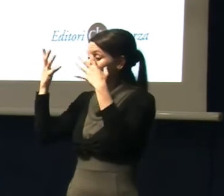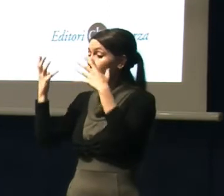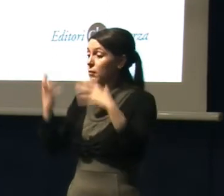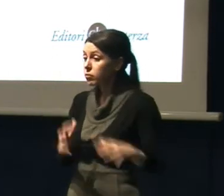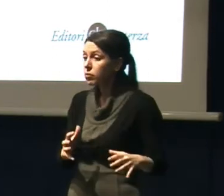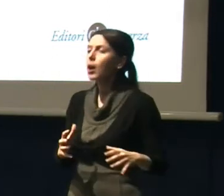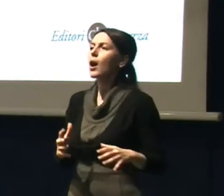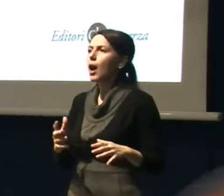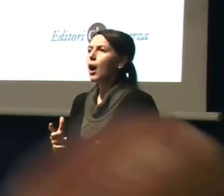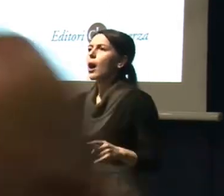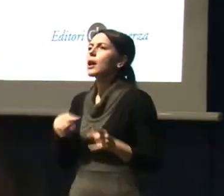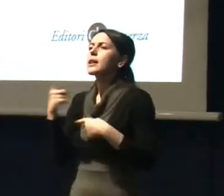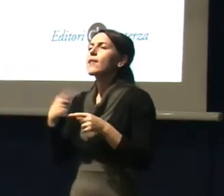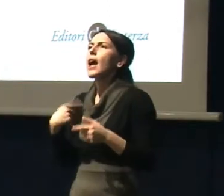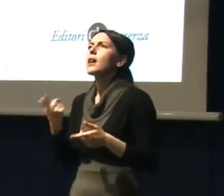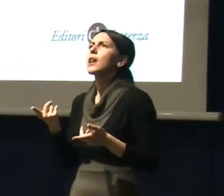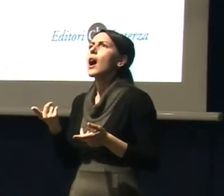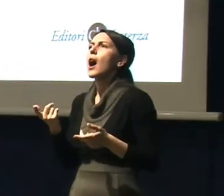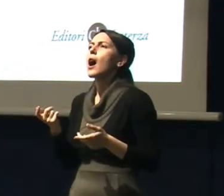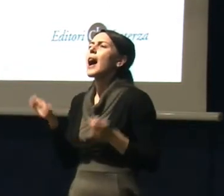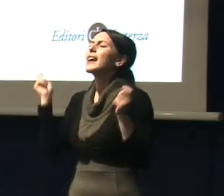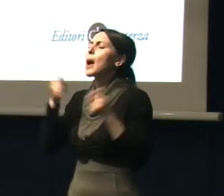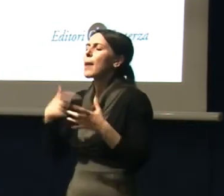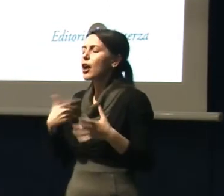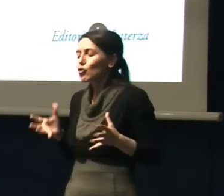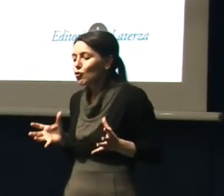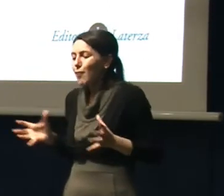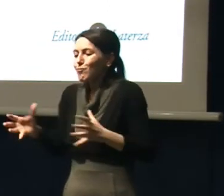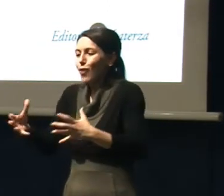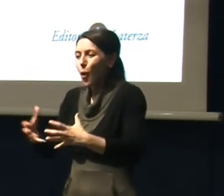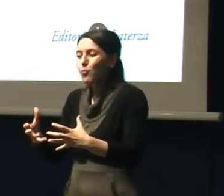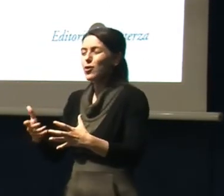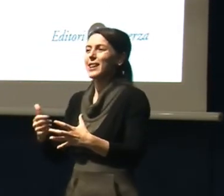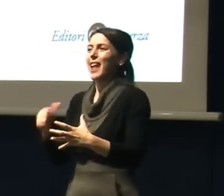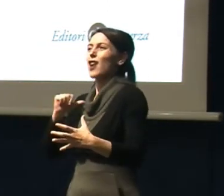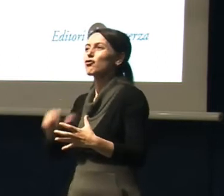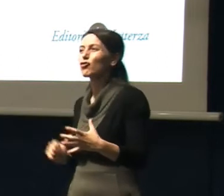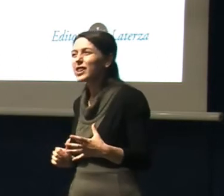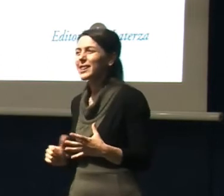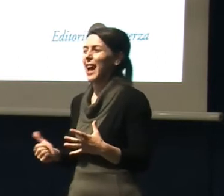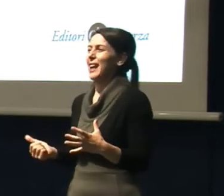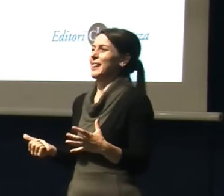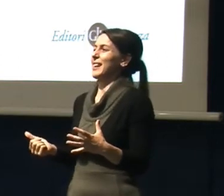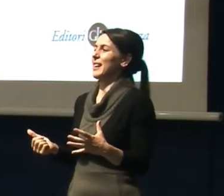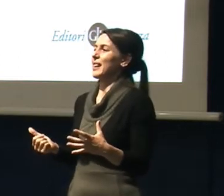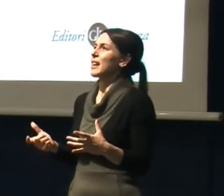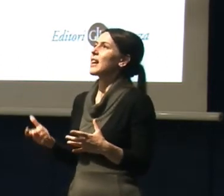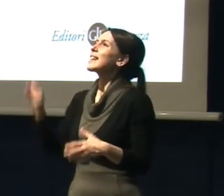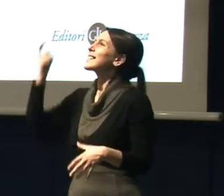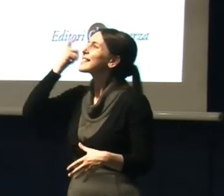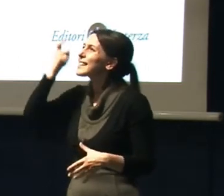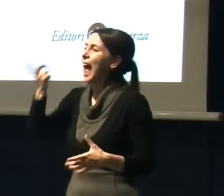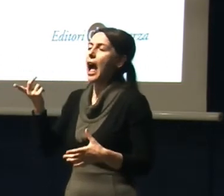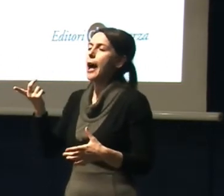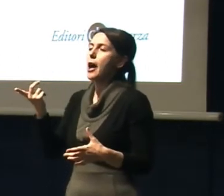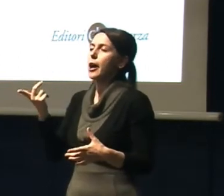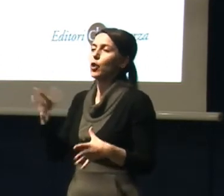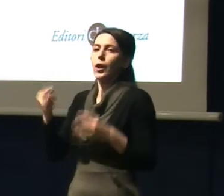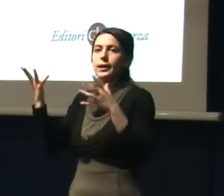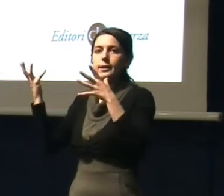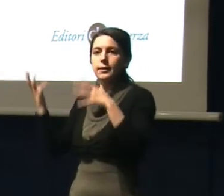la nostra capacità di essere comunità di essere cittadini di essere un paese allora i